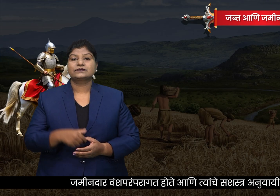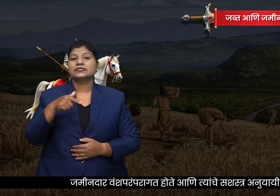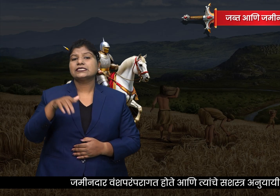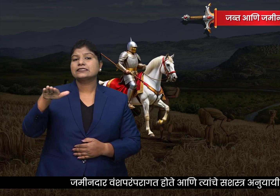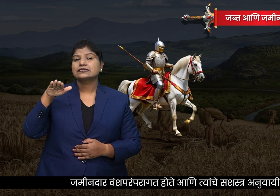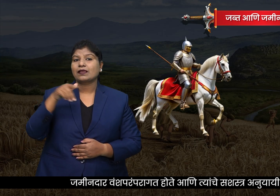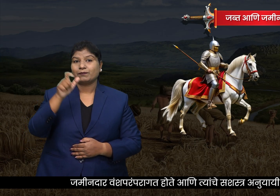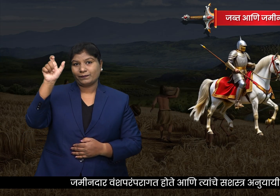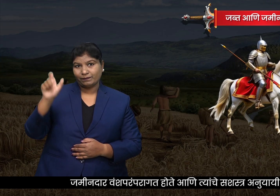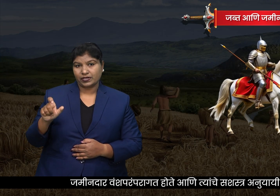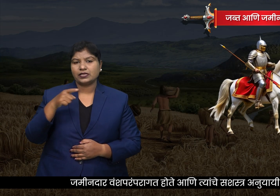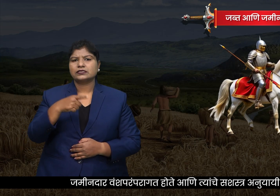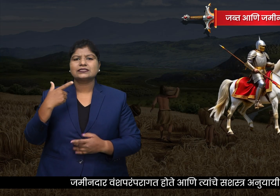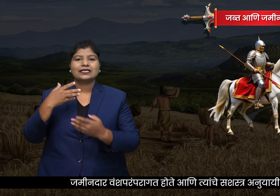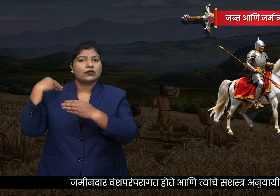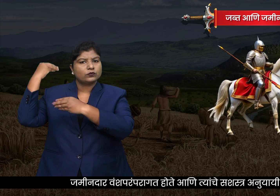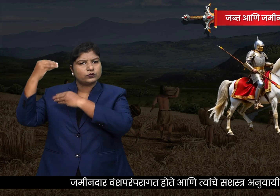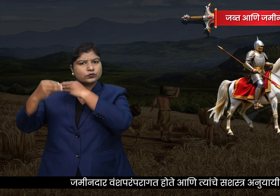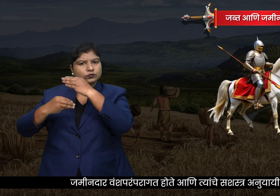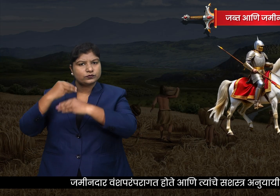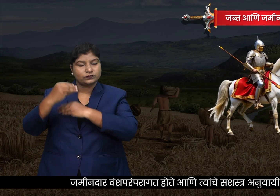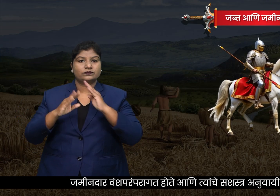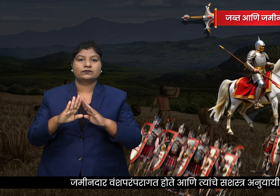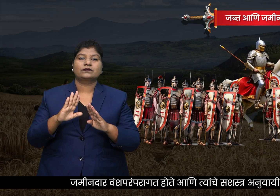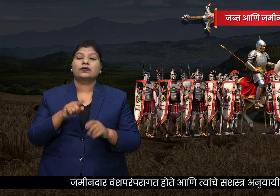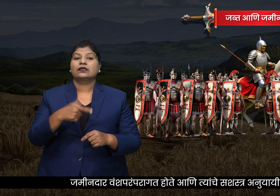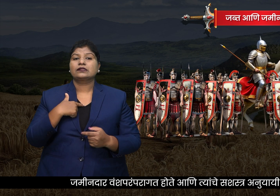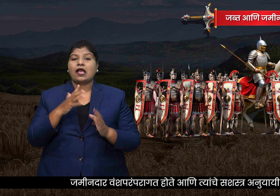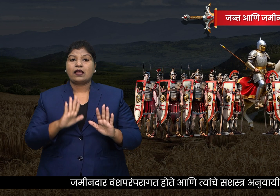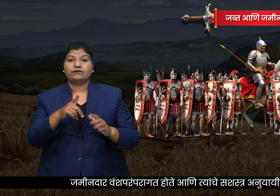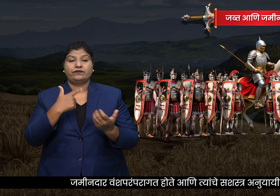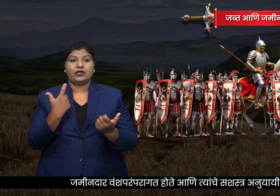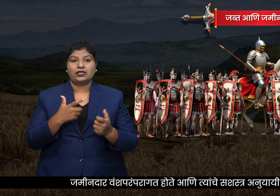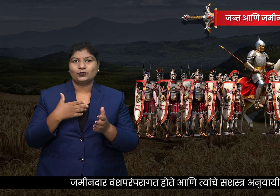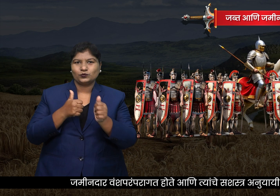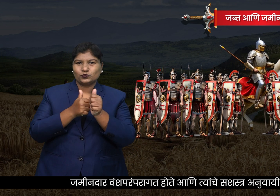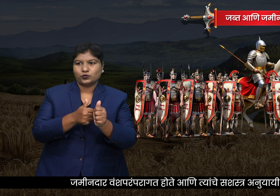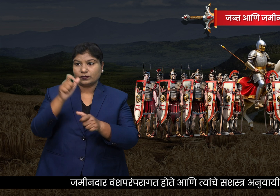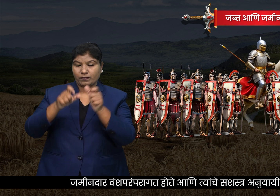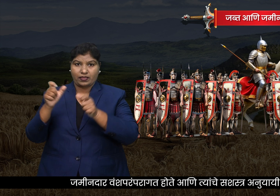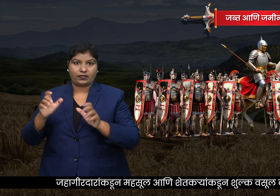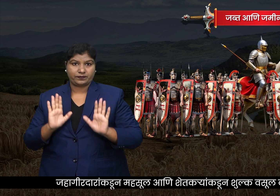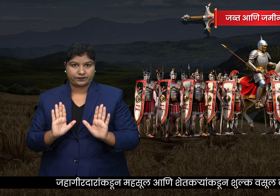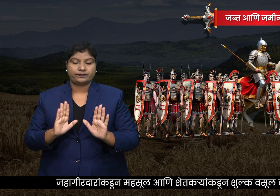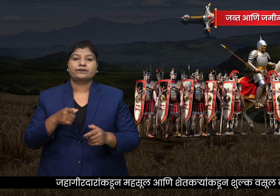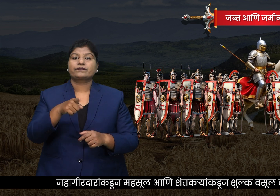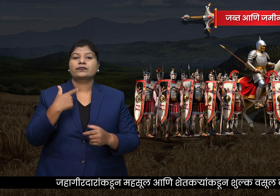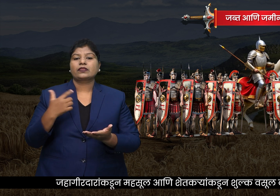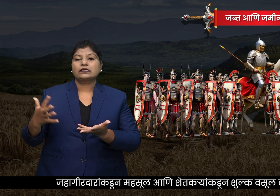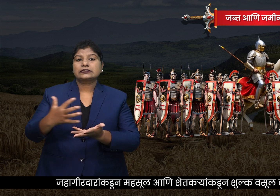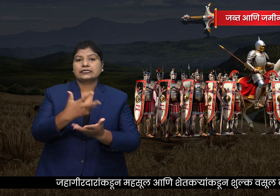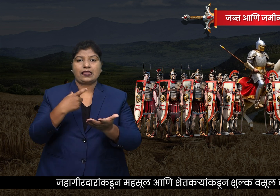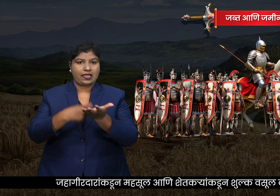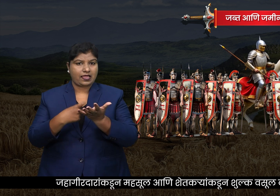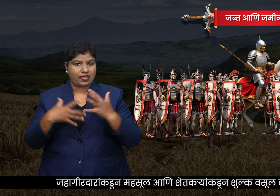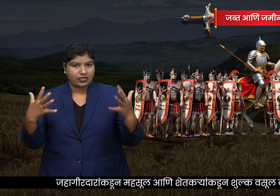जमीनदार वंशपरंपरागत होते आणि त्यांचे सशस्त्र अनुयायी होते. ते